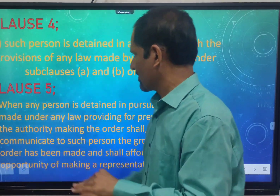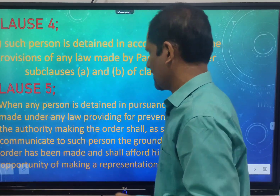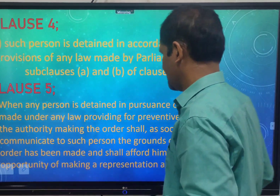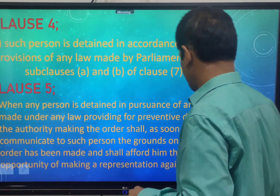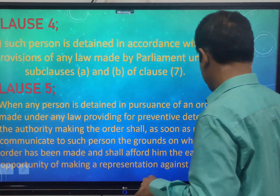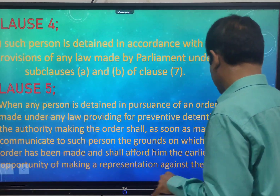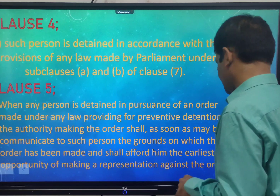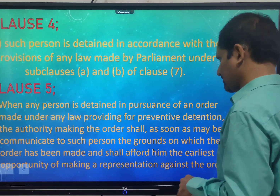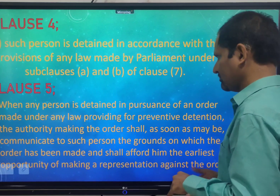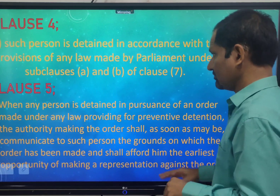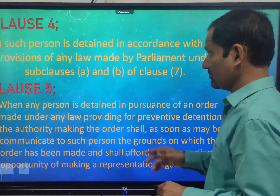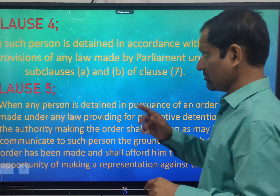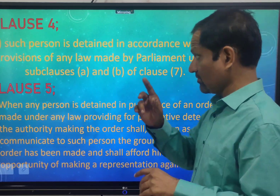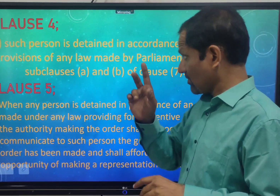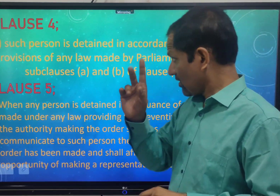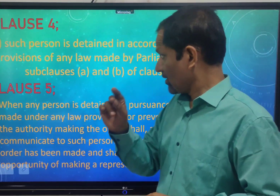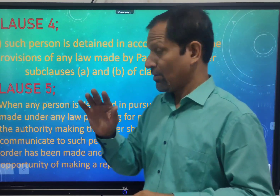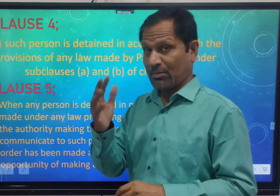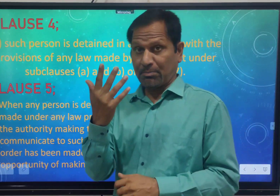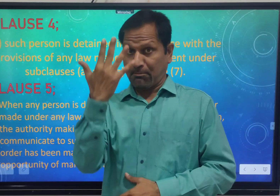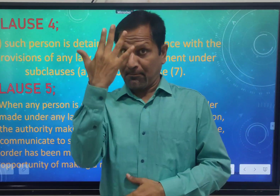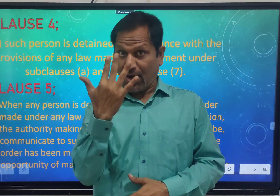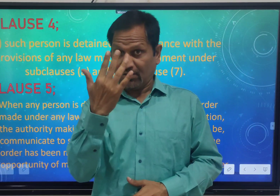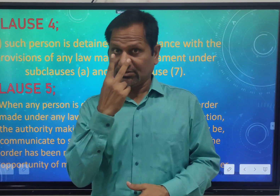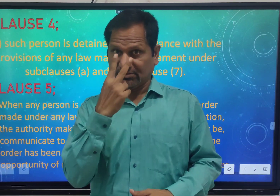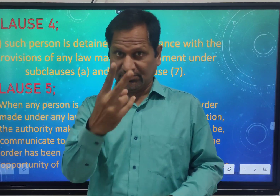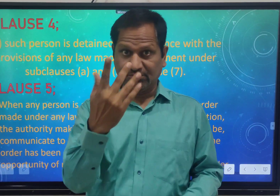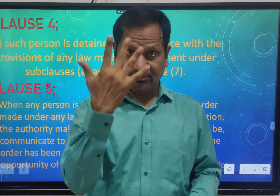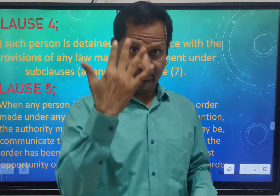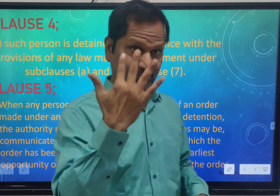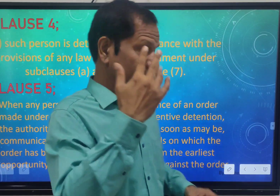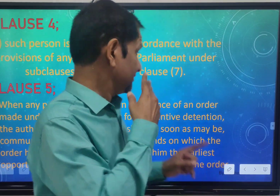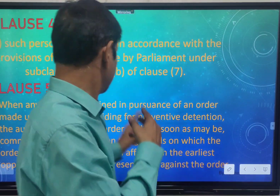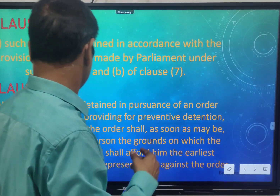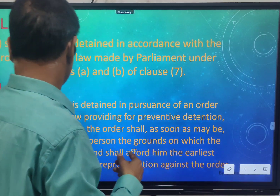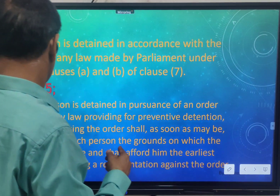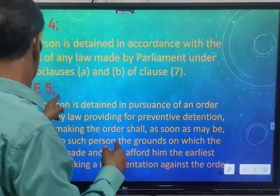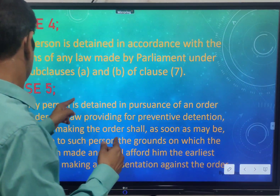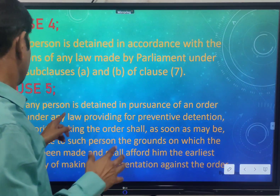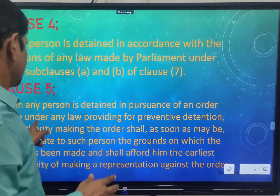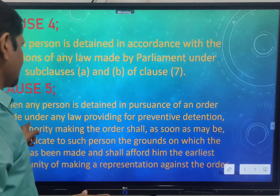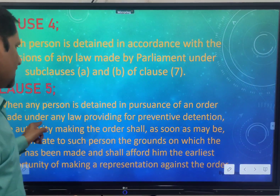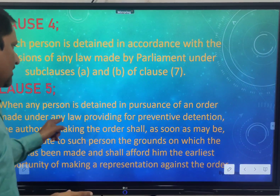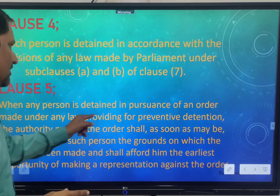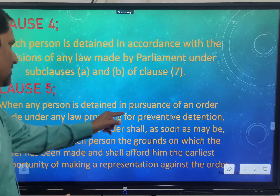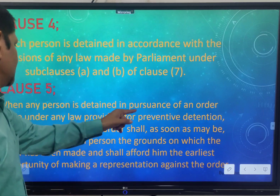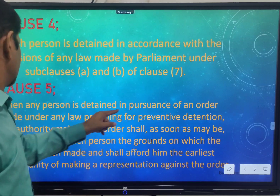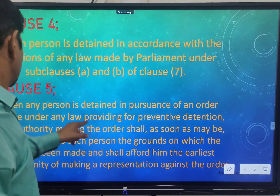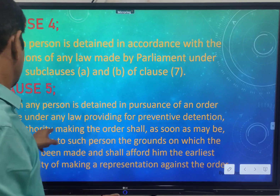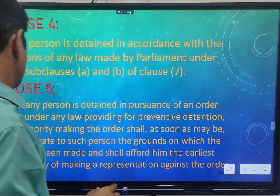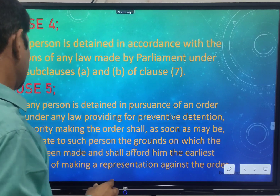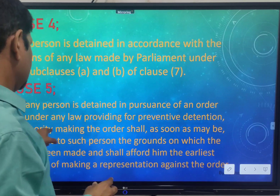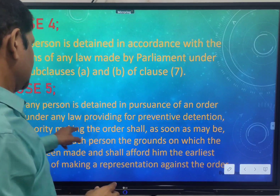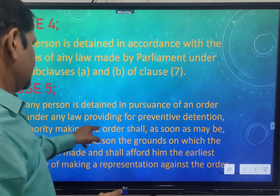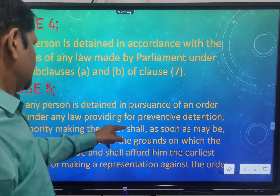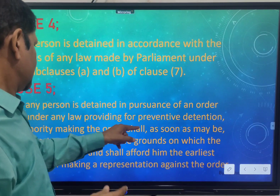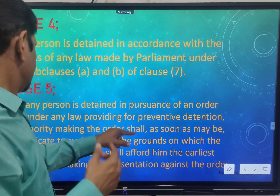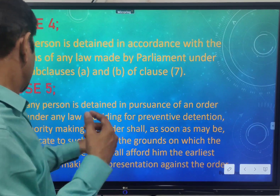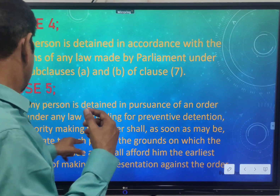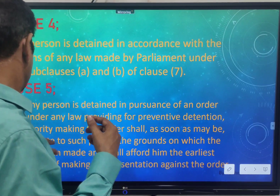और अपराध का जो वो है पैमाना कितना गंभीर है, उसके ऊपर बहुत सी बातें हैं। वे अब क्लॉज 4